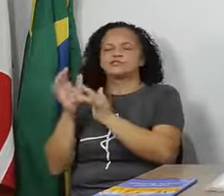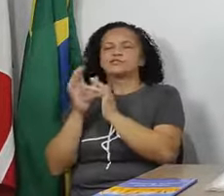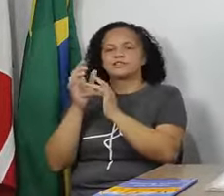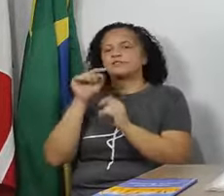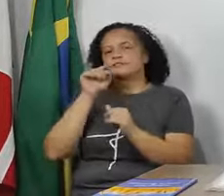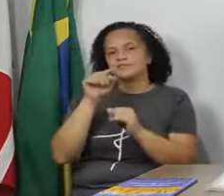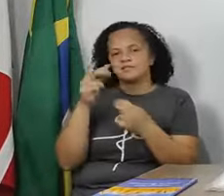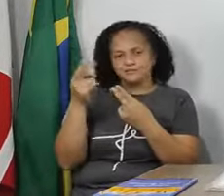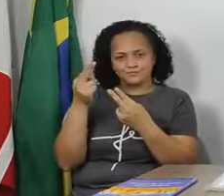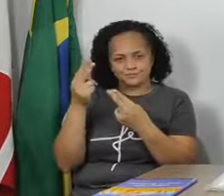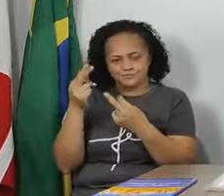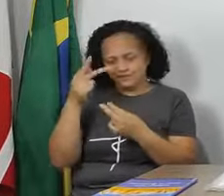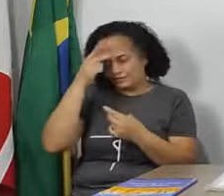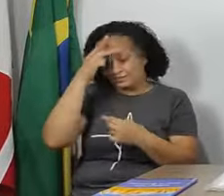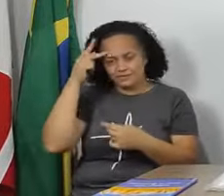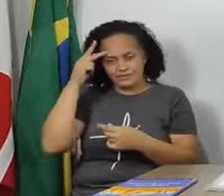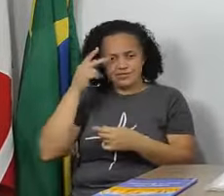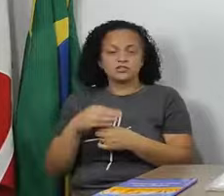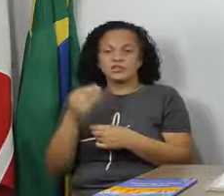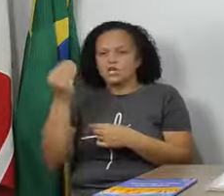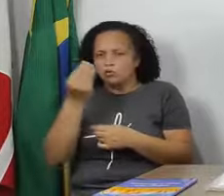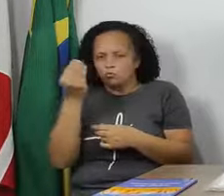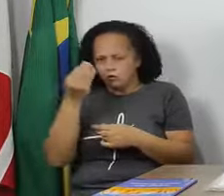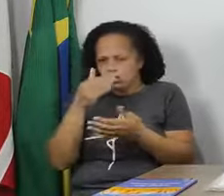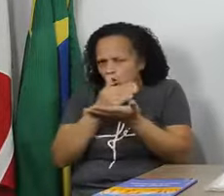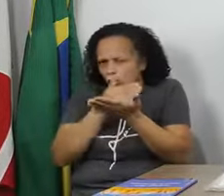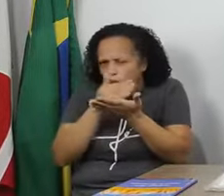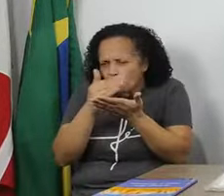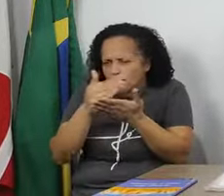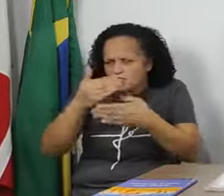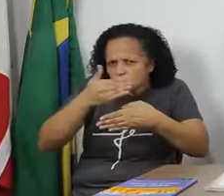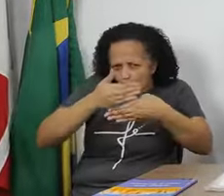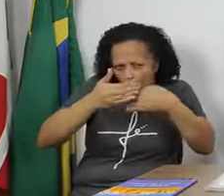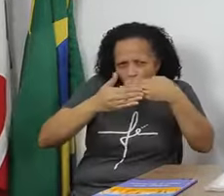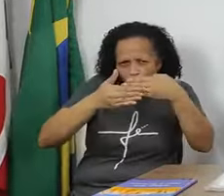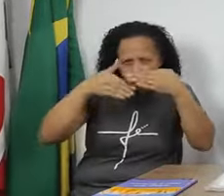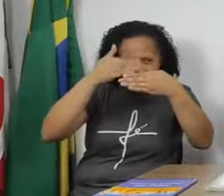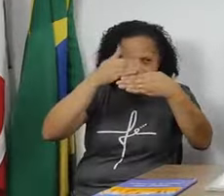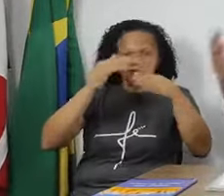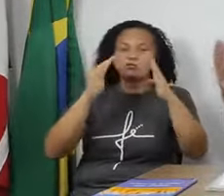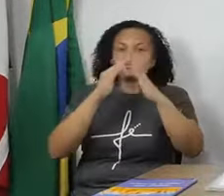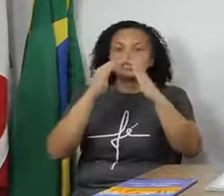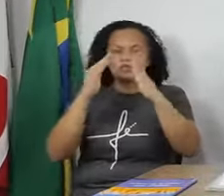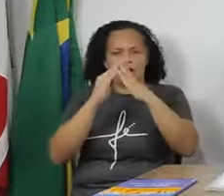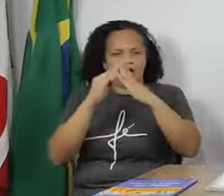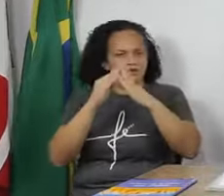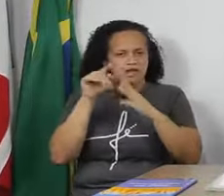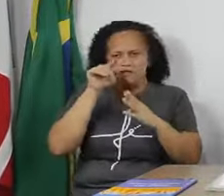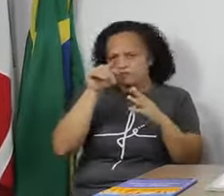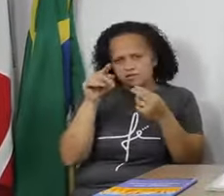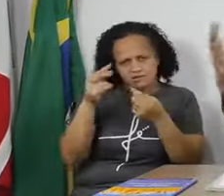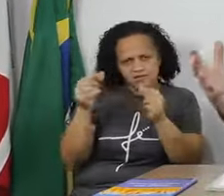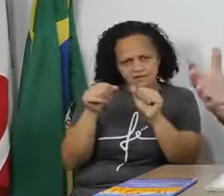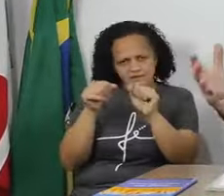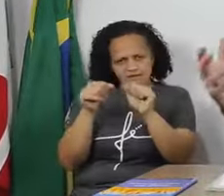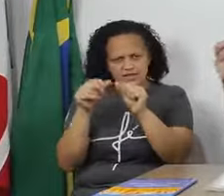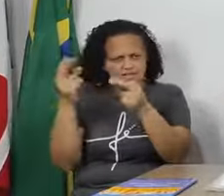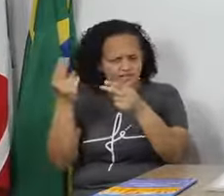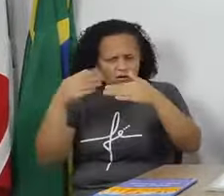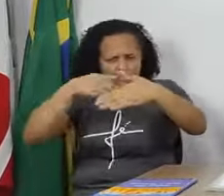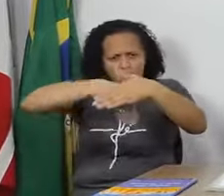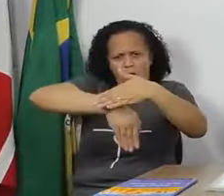abriu uma profunda vala e ali lançou o alicerce sobre a rocha. Vinda a tempestade, vindo